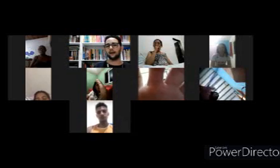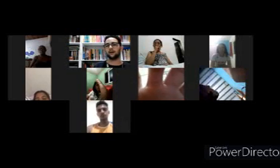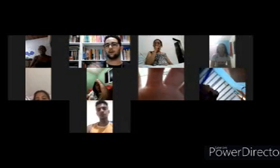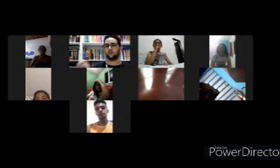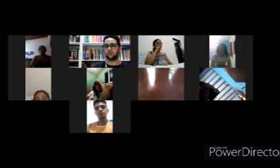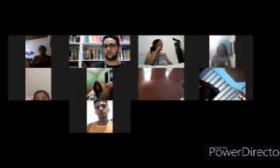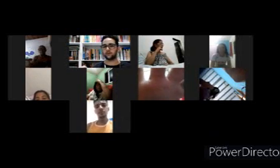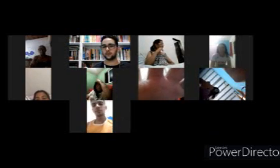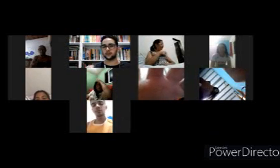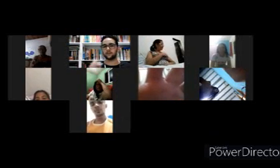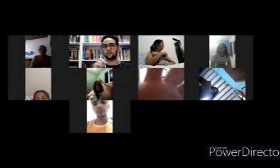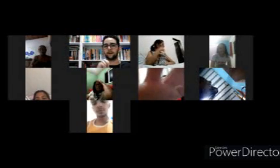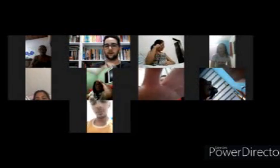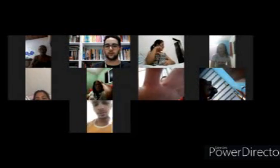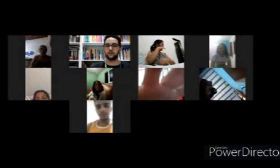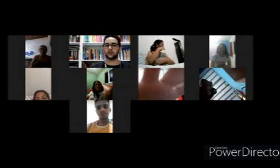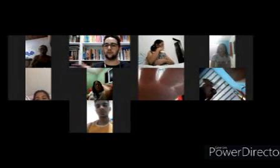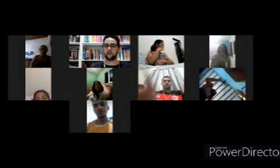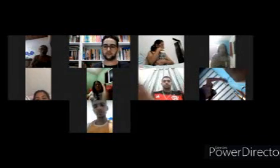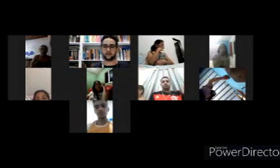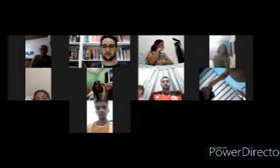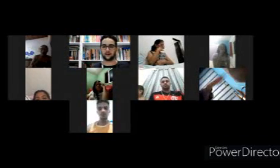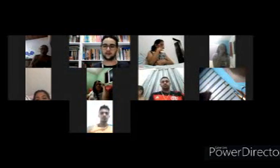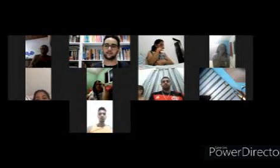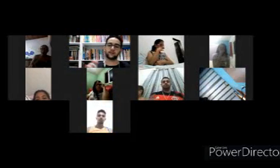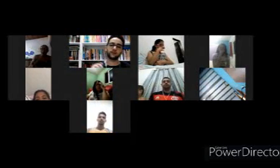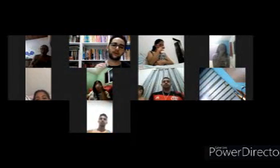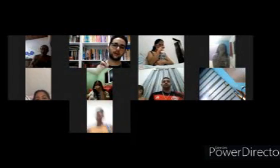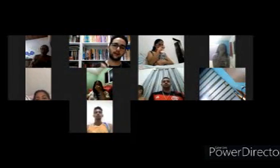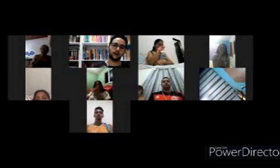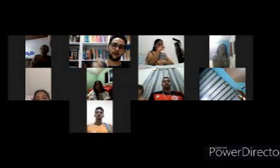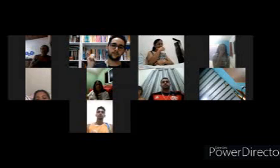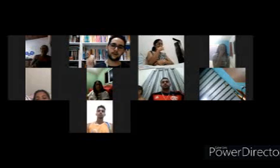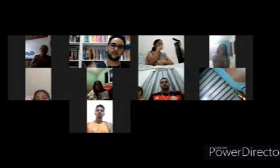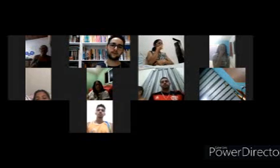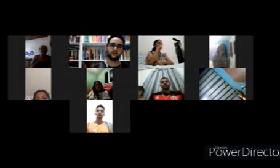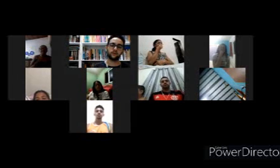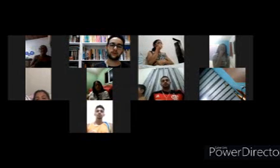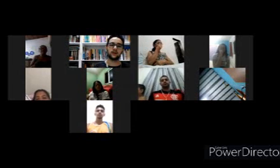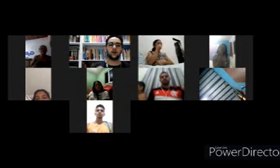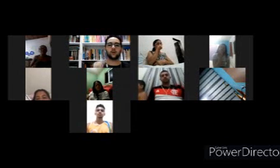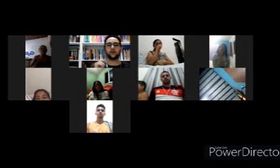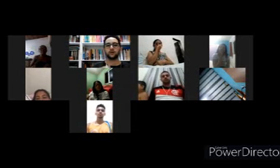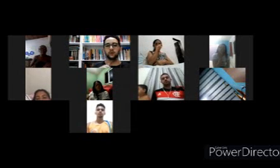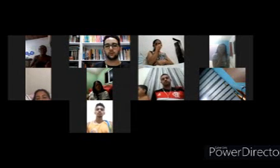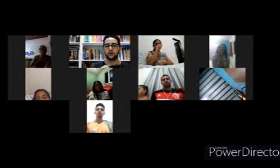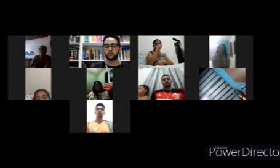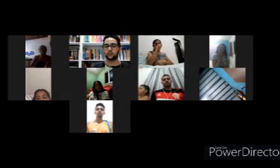aquela que eu enviei para vocês, a gente também já não vai mais treinar elas, mas a gente vai treinar agora as palavras avulsas quando a gente estudou a estrutura